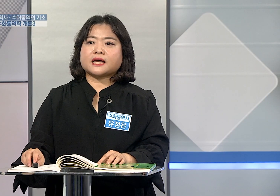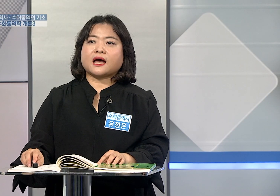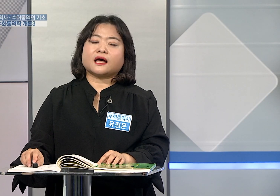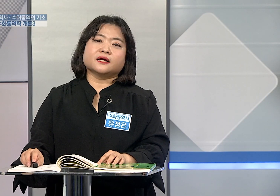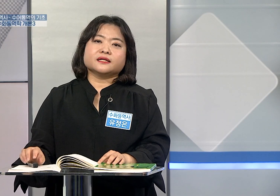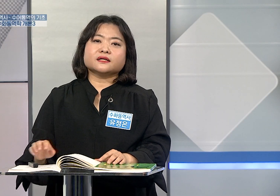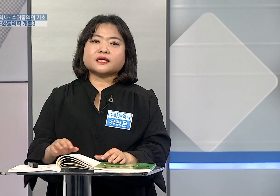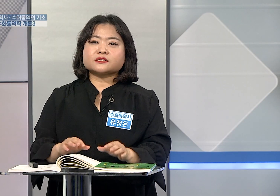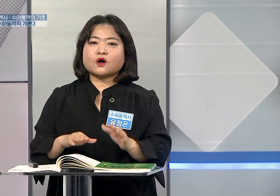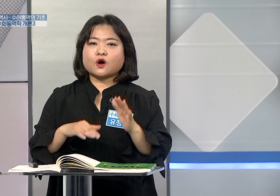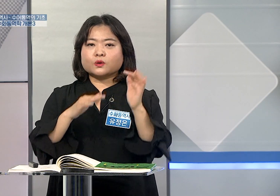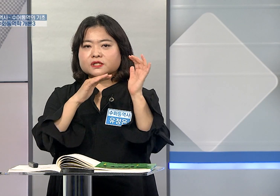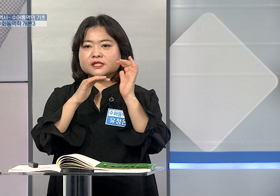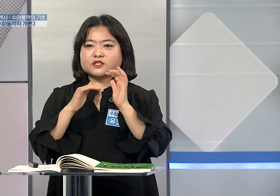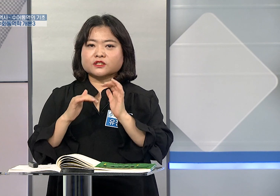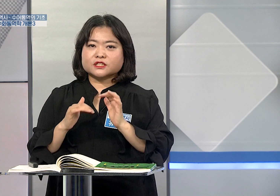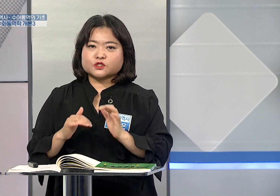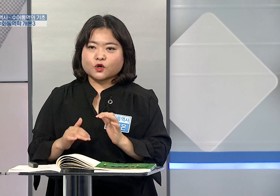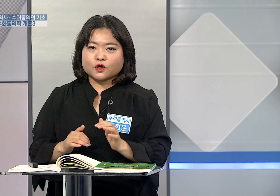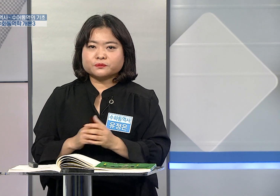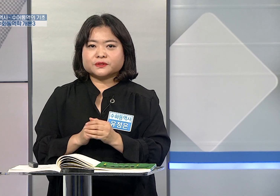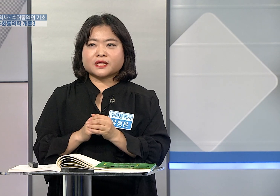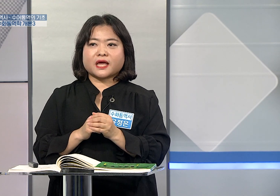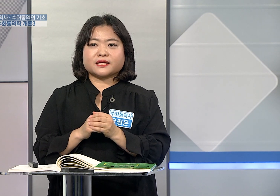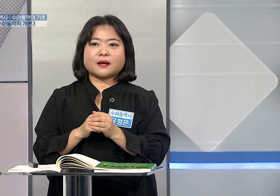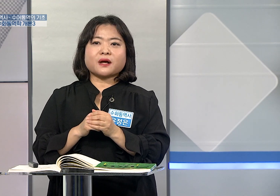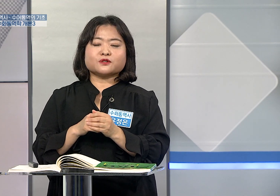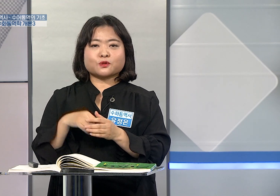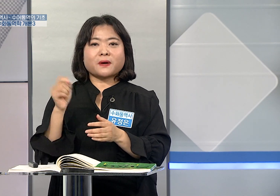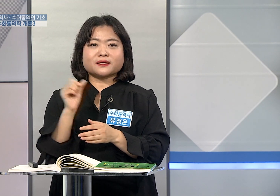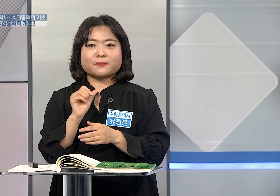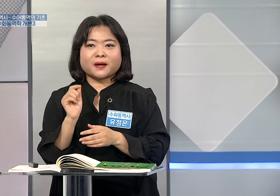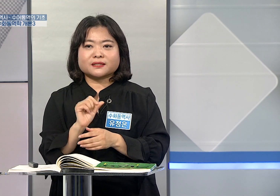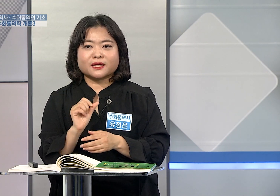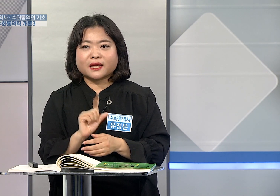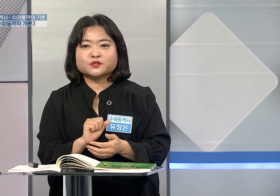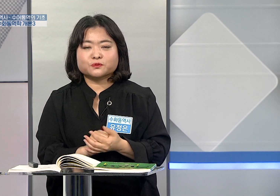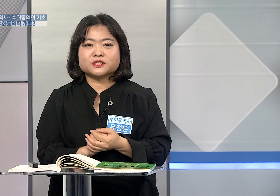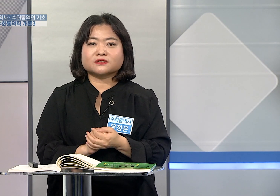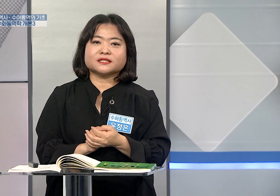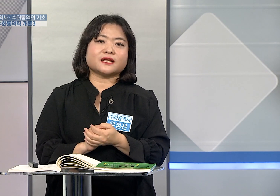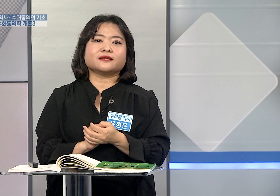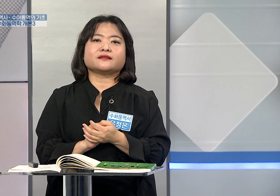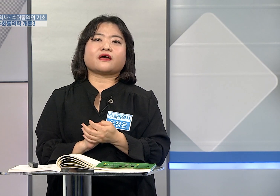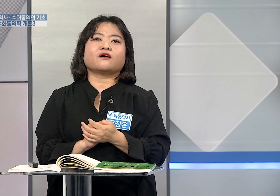자, 이렇게 해서 오늘 정리를 좀 이제 3강은 좀 빠르게 좀 정리를 했는데요.